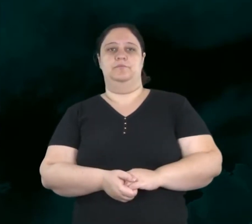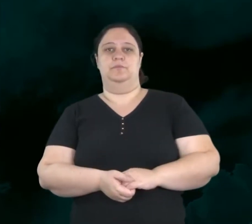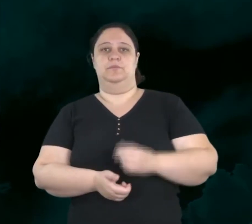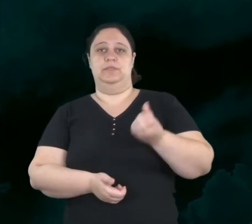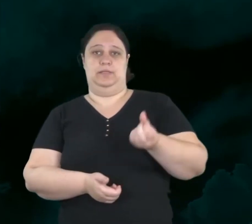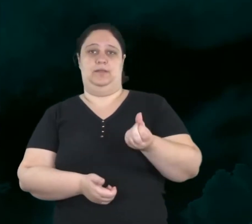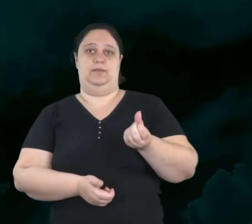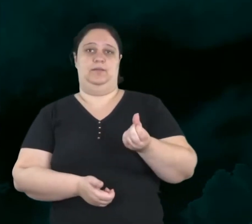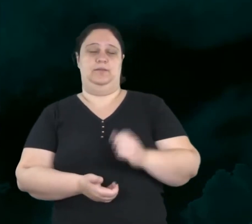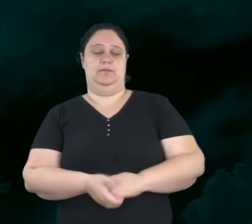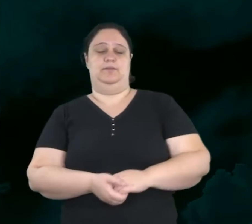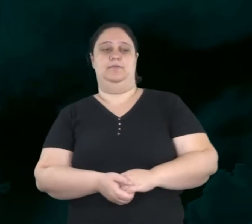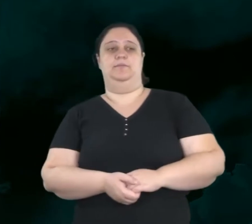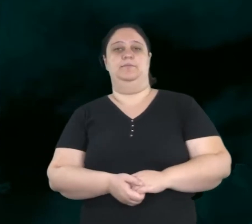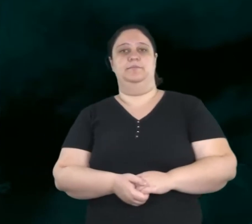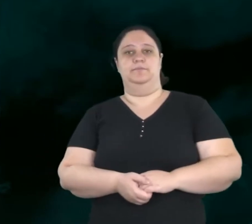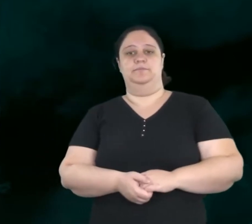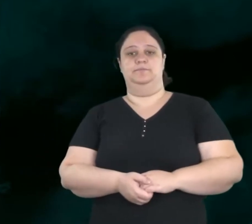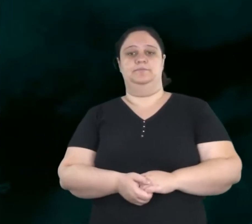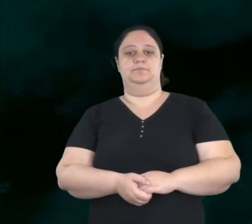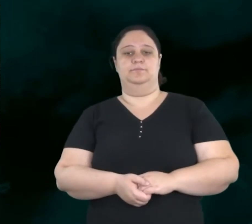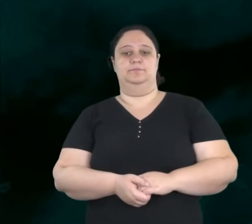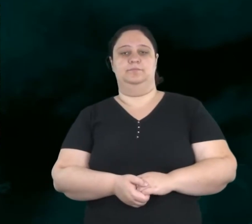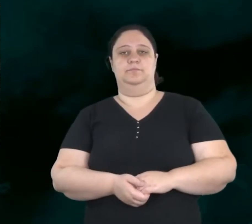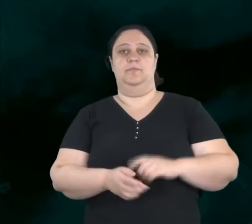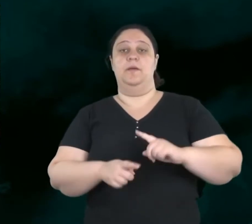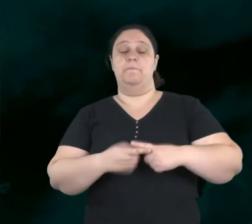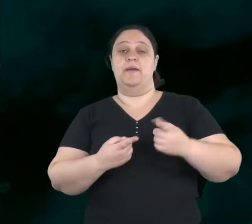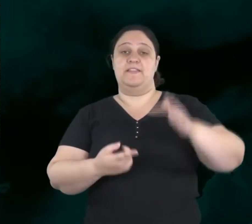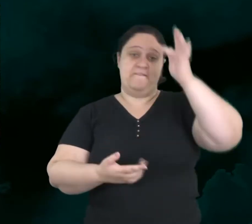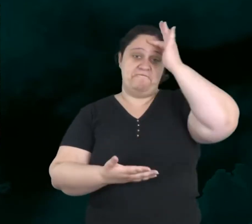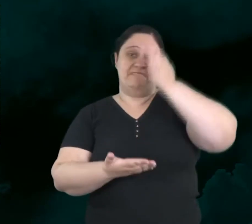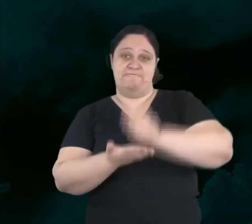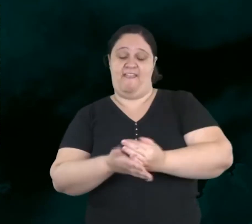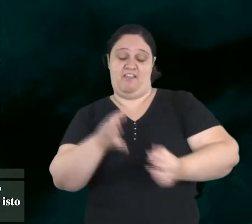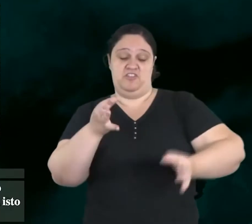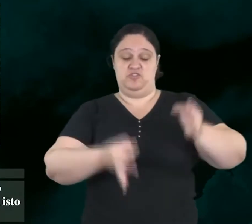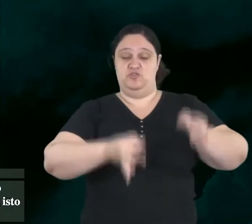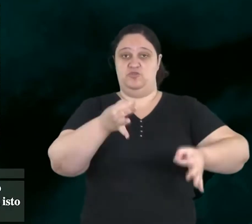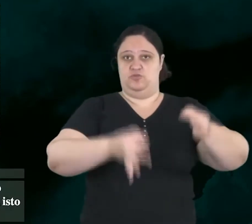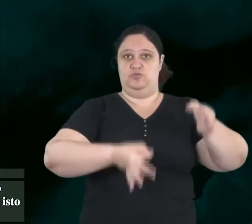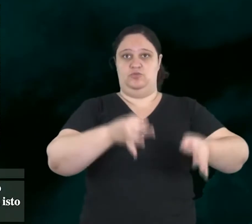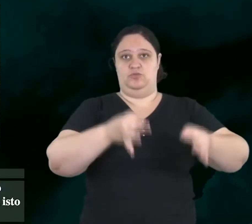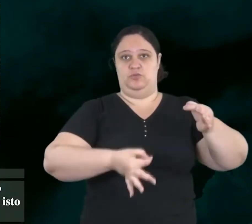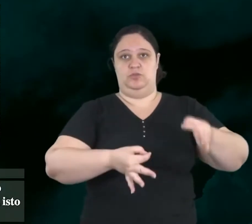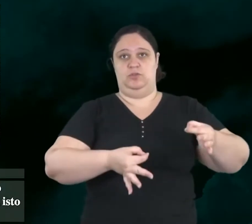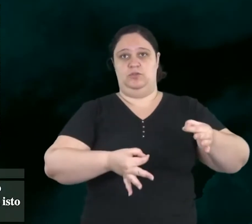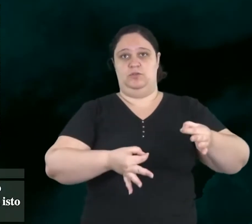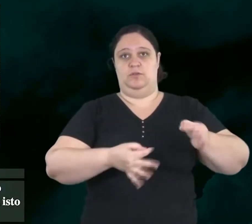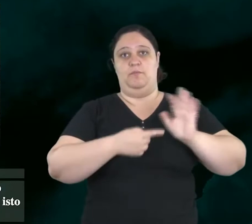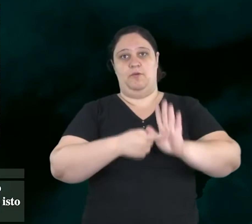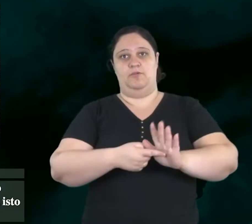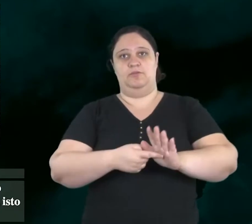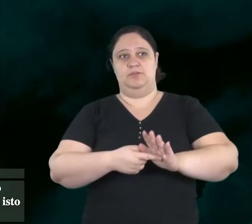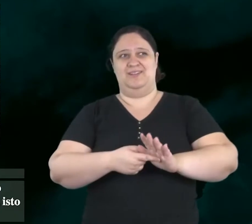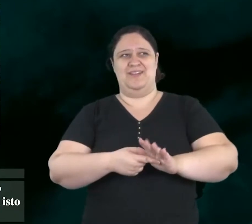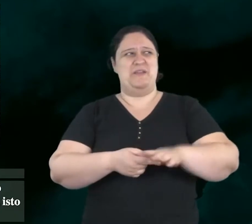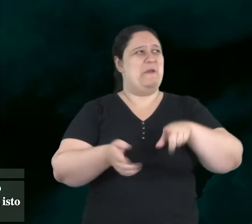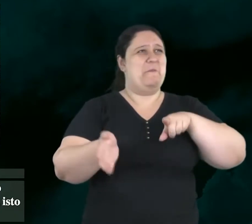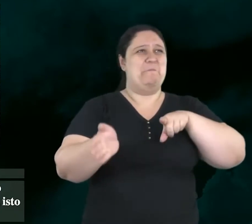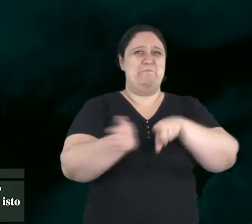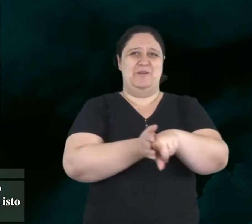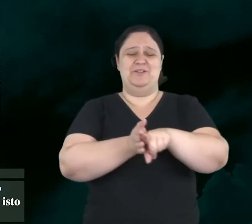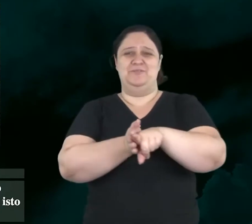6, por exemplo, diz assim: mas a justiça decorrente da fé, assim diz, não perguntes em teu coração quem subirá